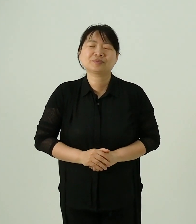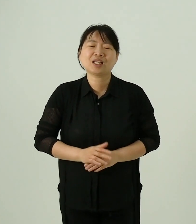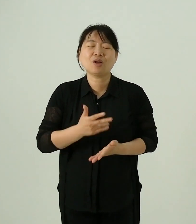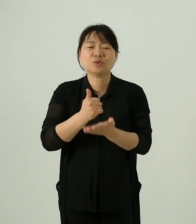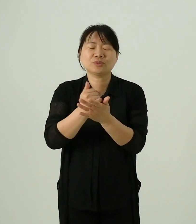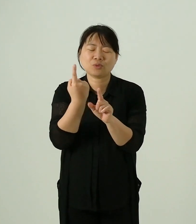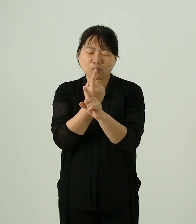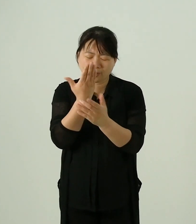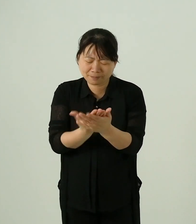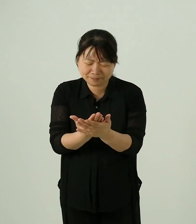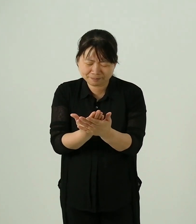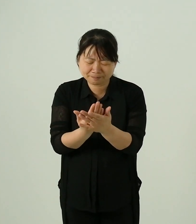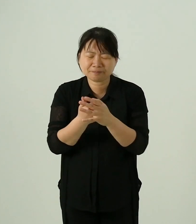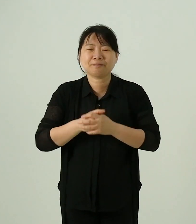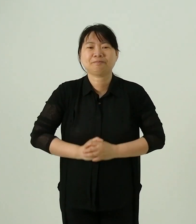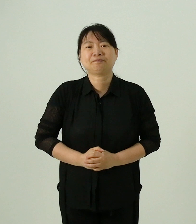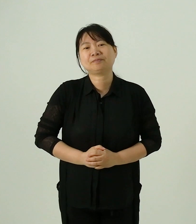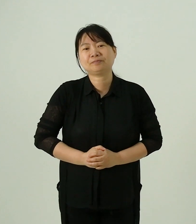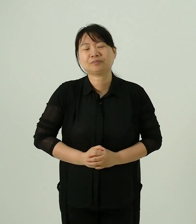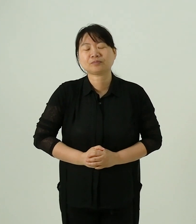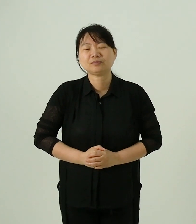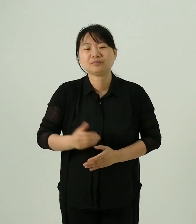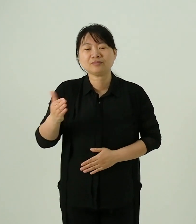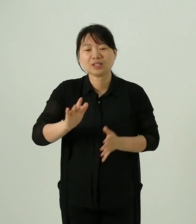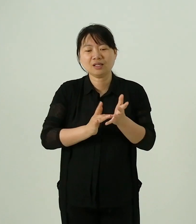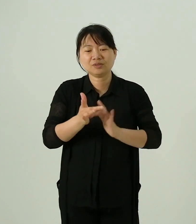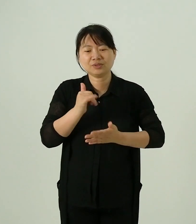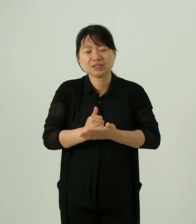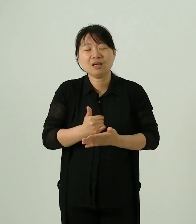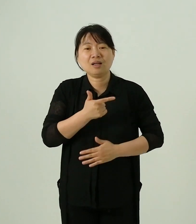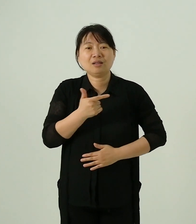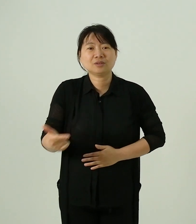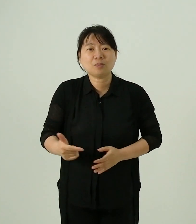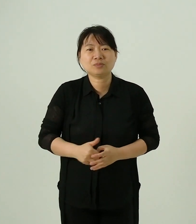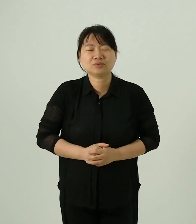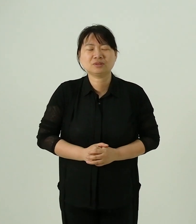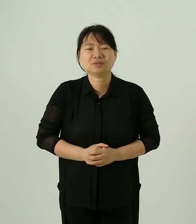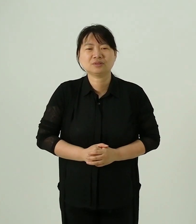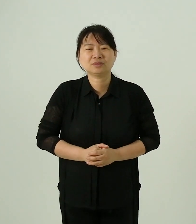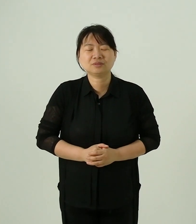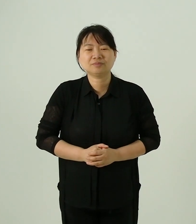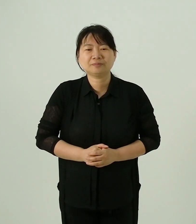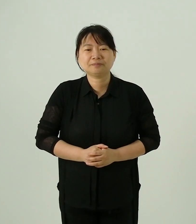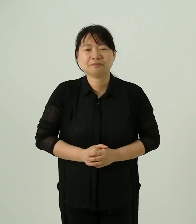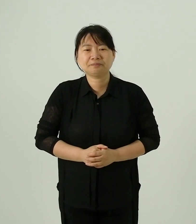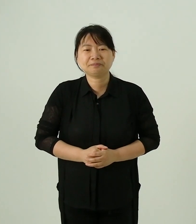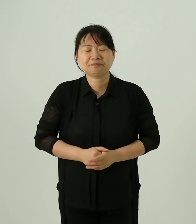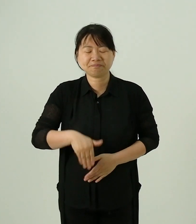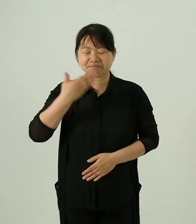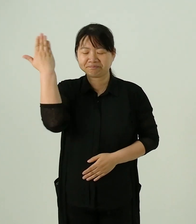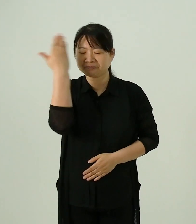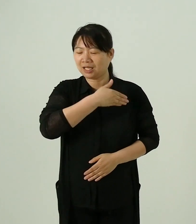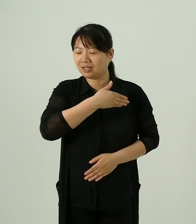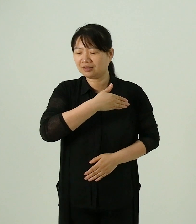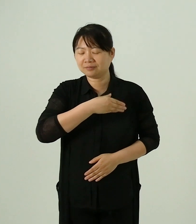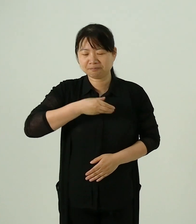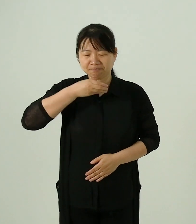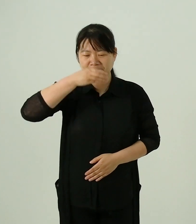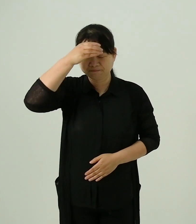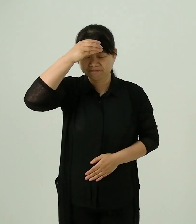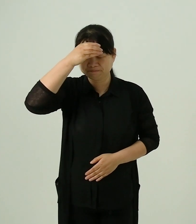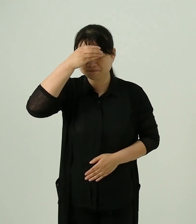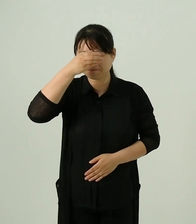주님 고쳐주십시오. 그런데 예수님은 너무도 냉랭한 표정으로